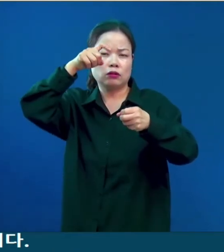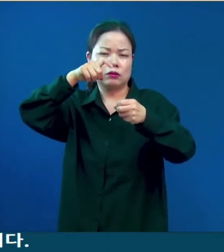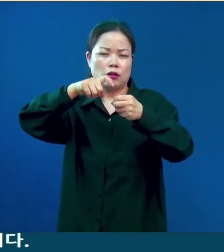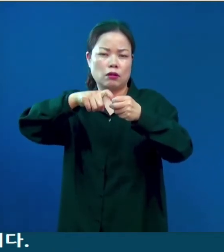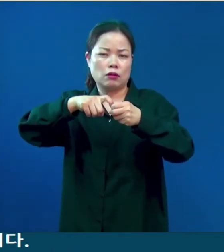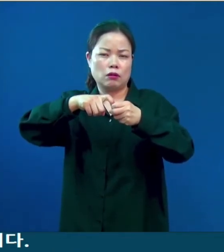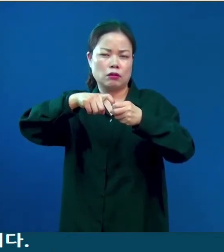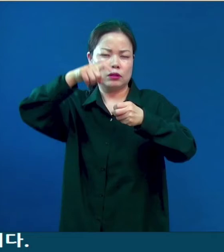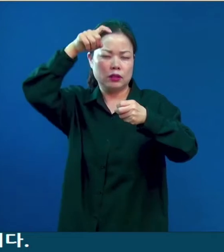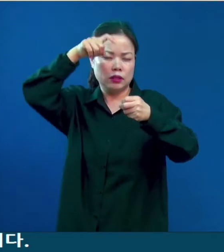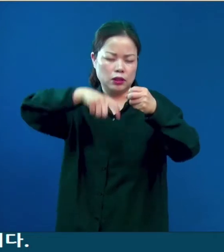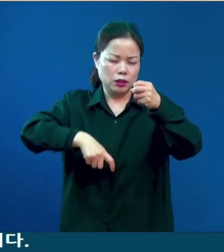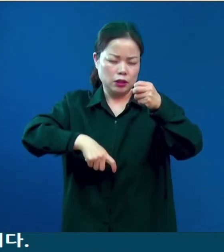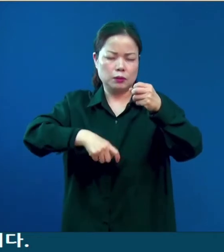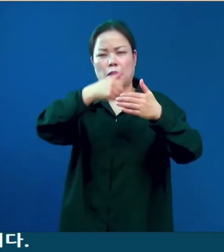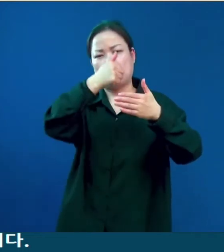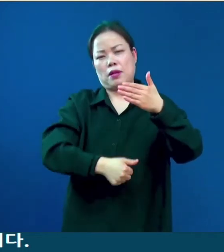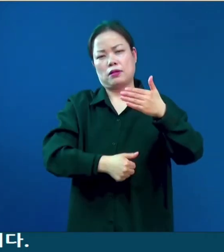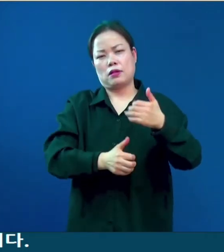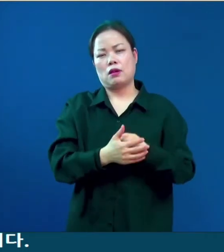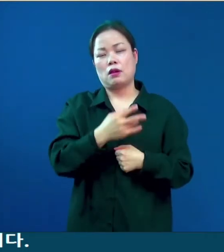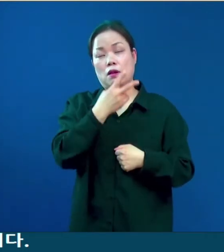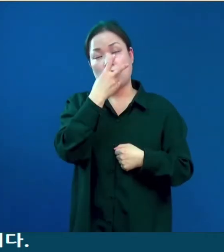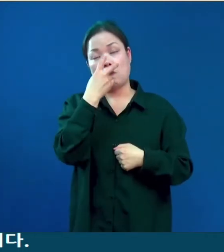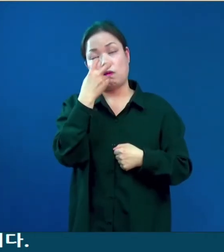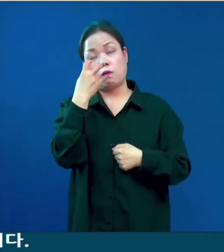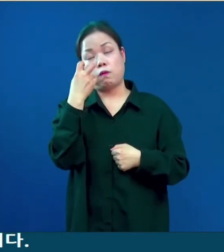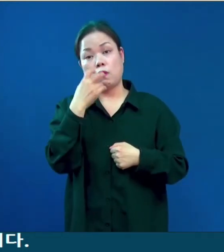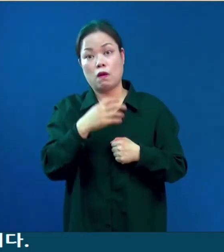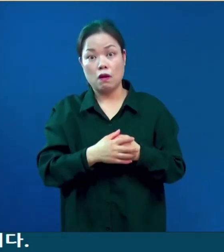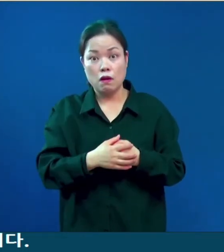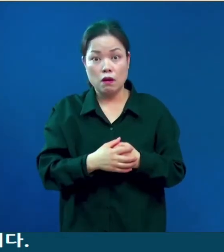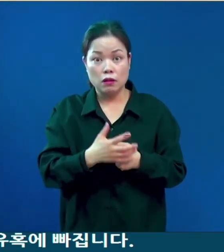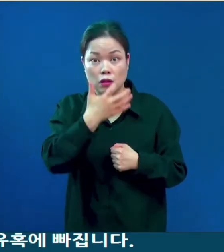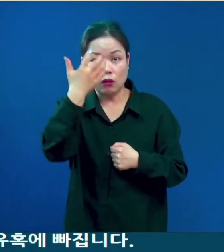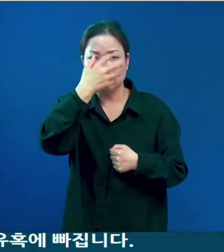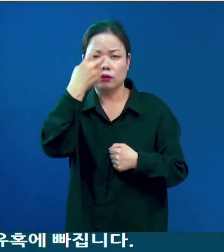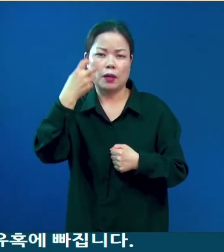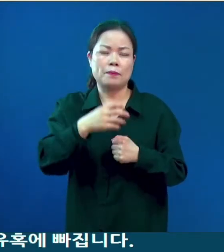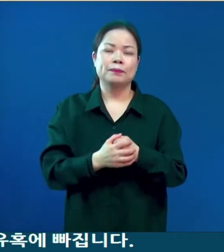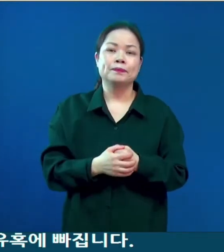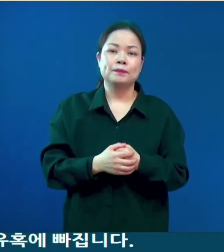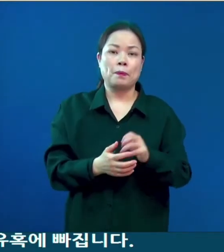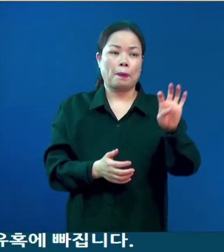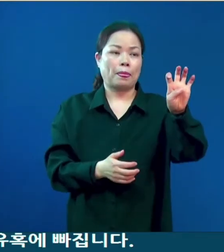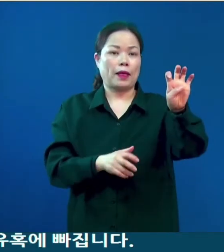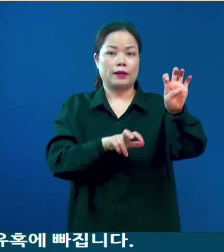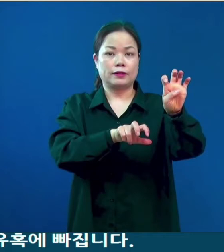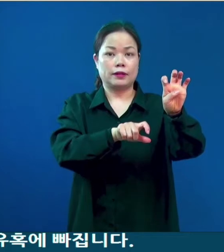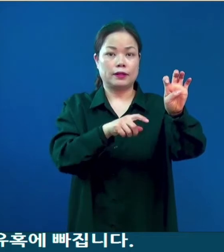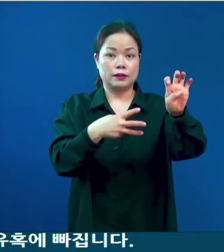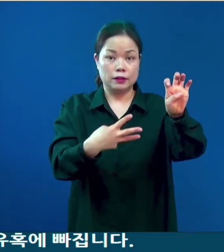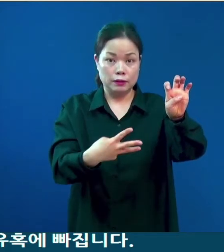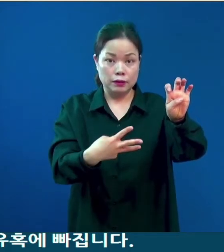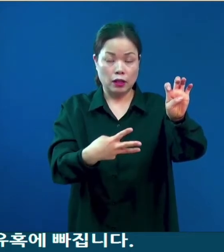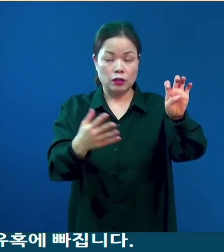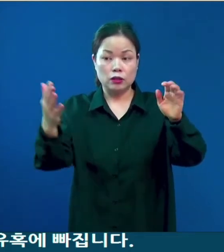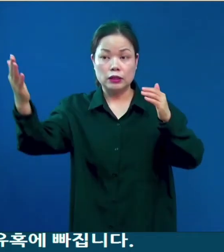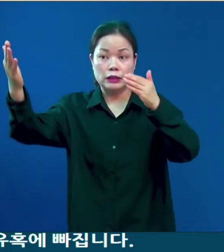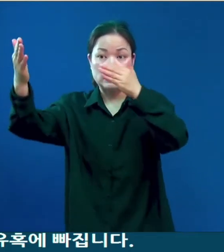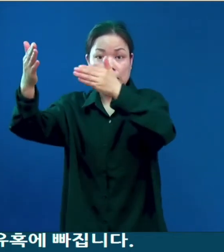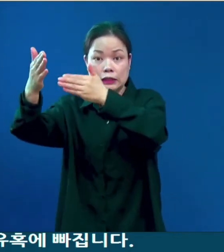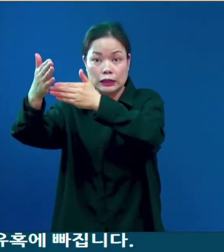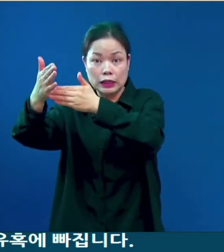잠에 빠지게 되는 것이죠. 이제 40절부터 보면은 40절 읽어드리겠습니다. 그곳에 이르러